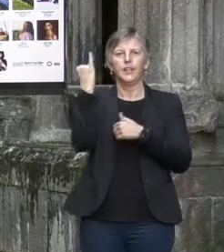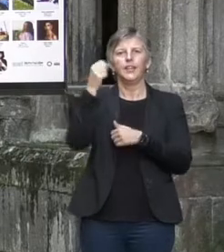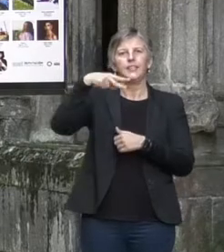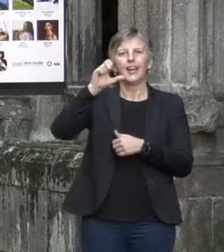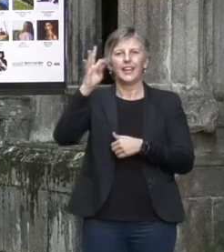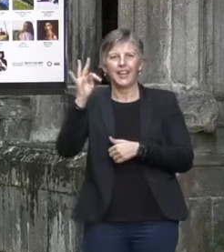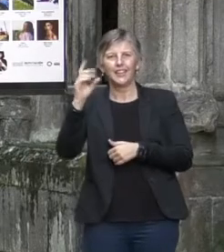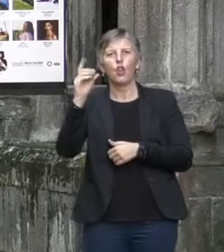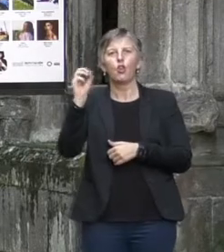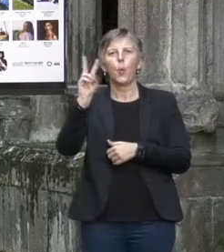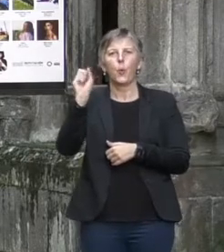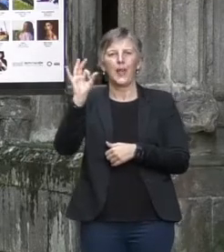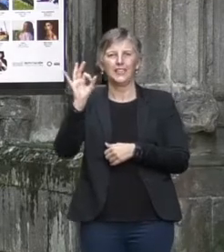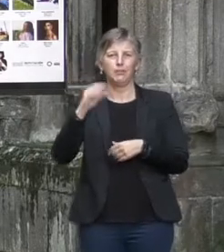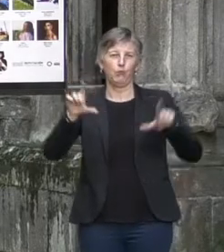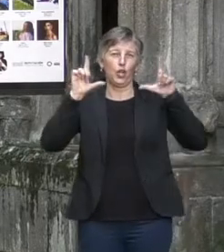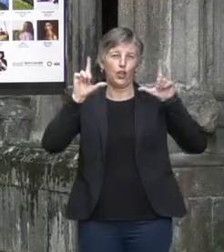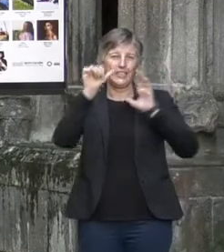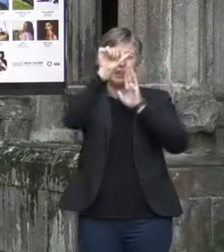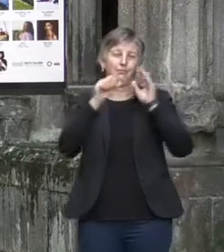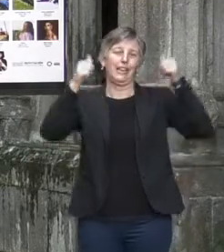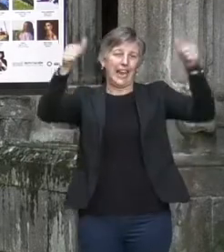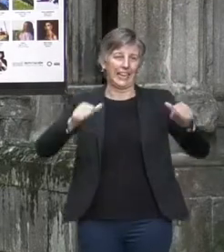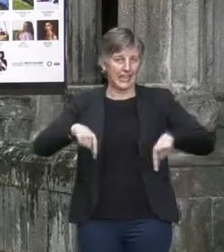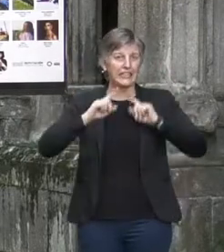Novas, protagonista do cartel deste ano.